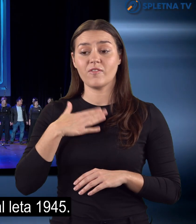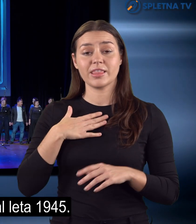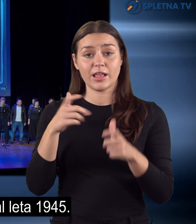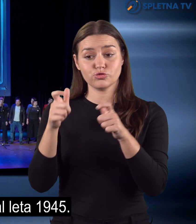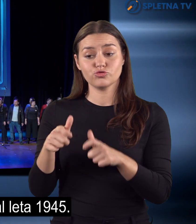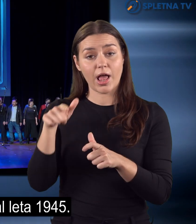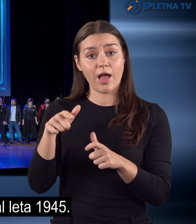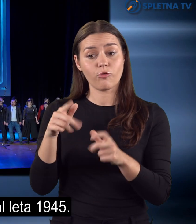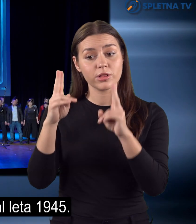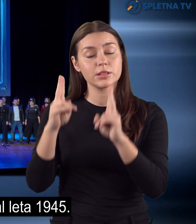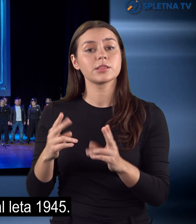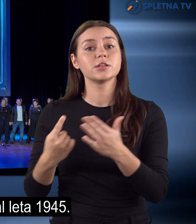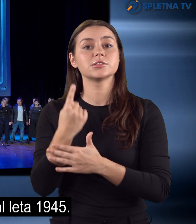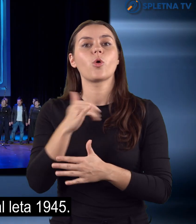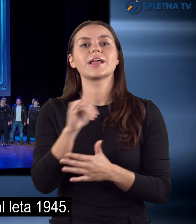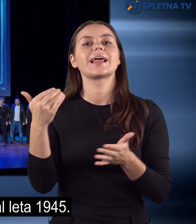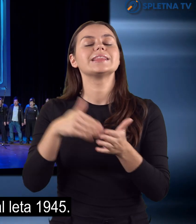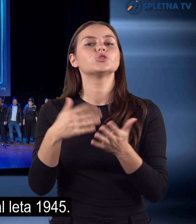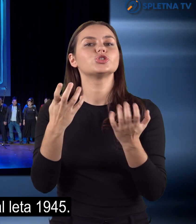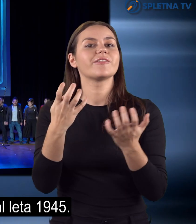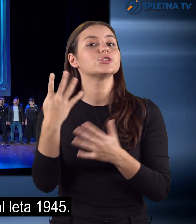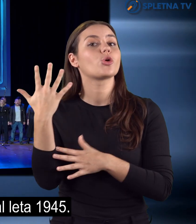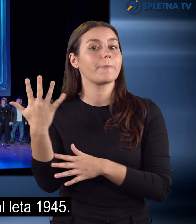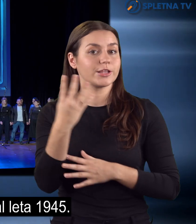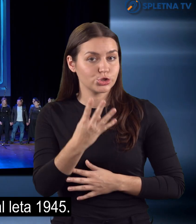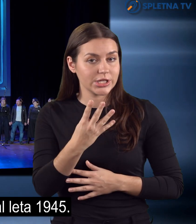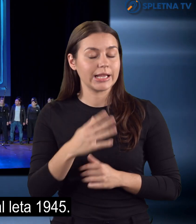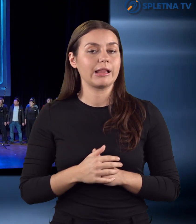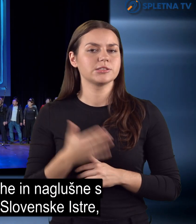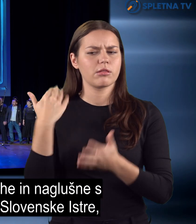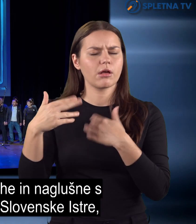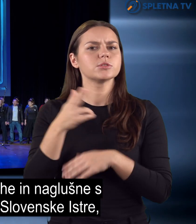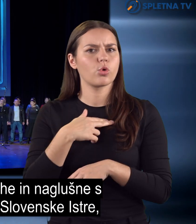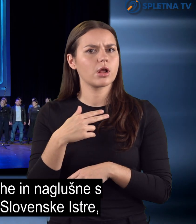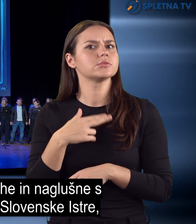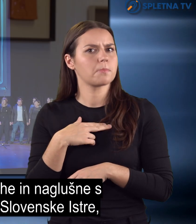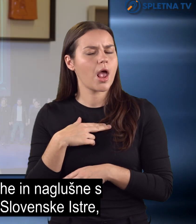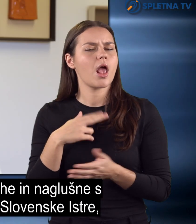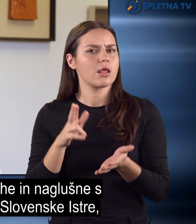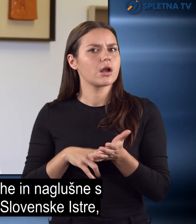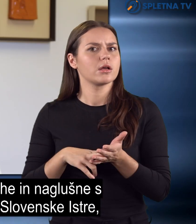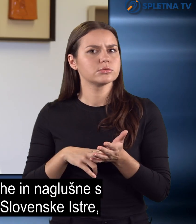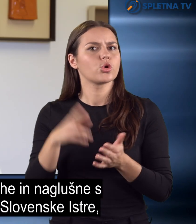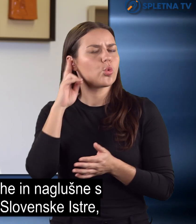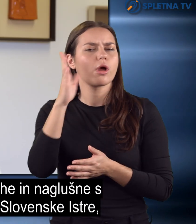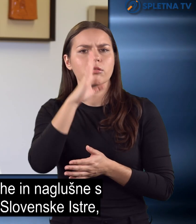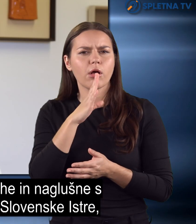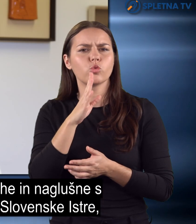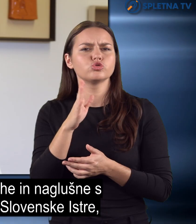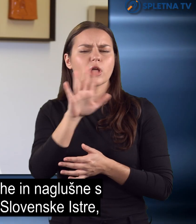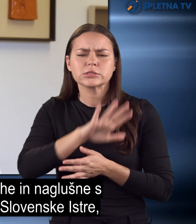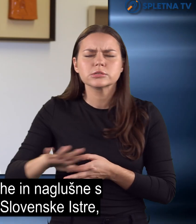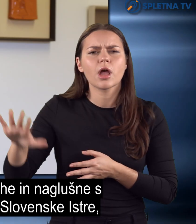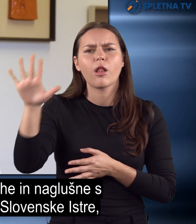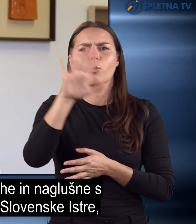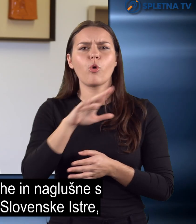Naš zavod je nastal leta 1945. Takrat smo res imeli gluhe in naglušne z celega območja,